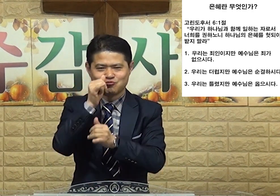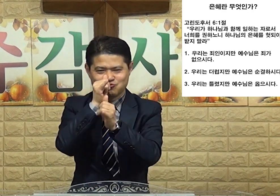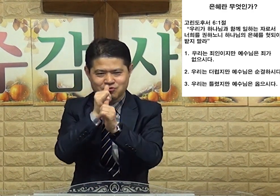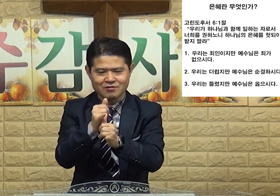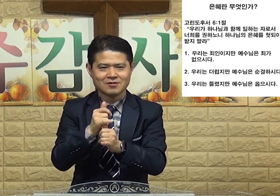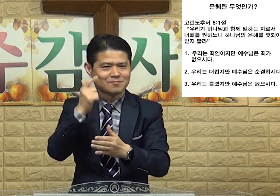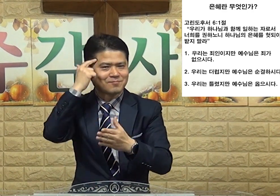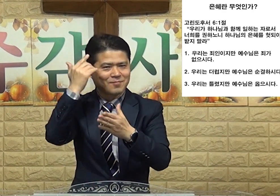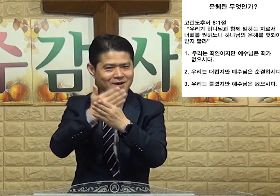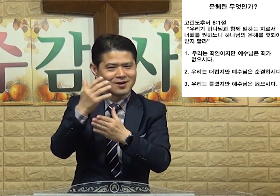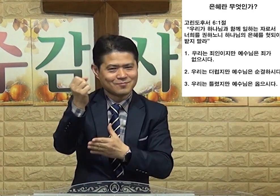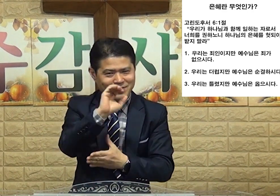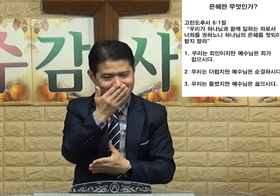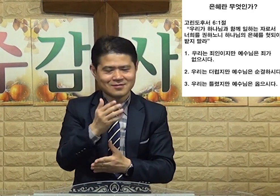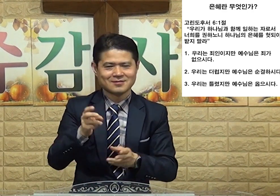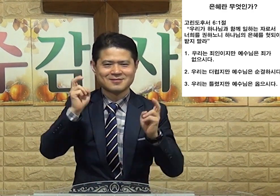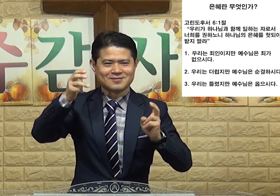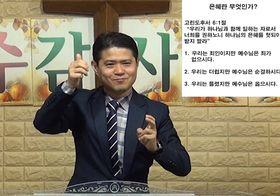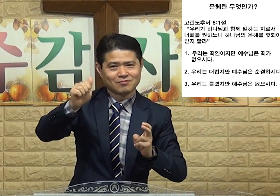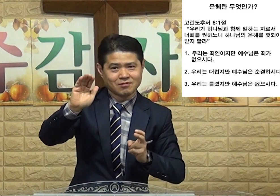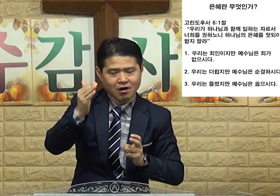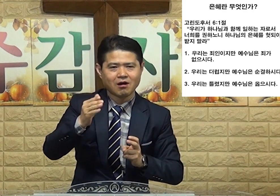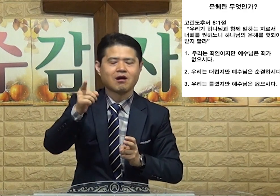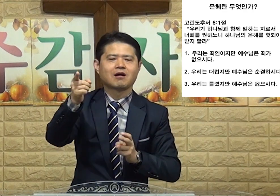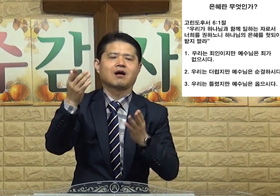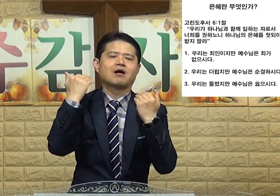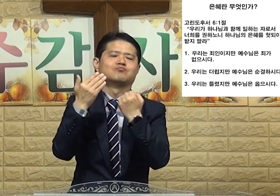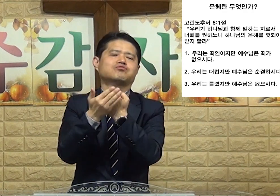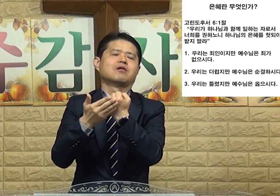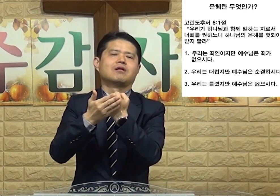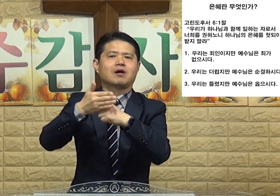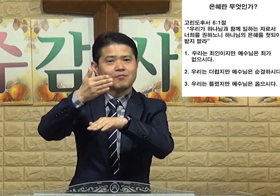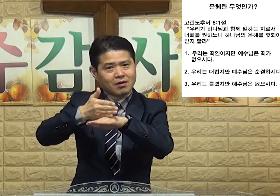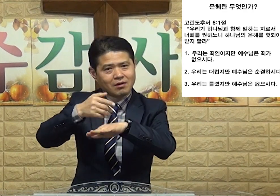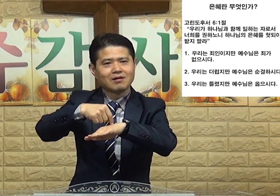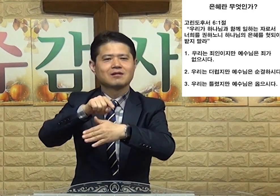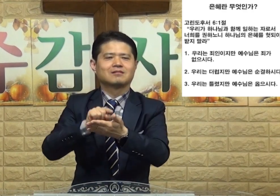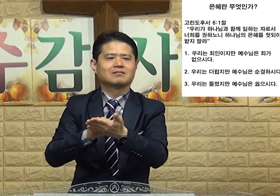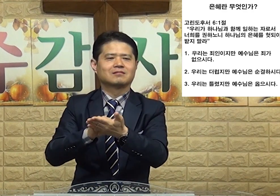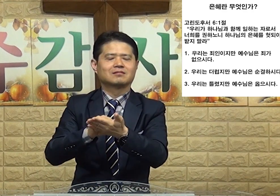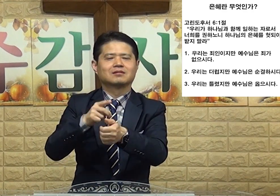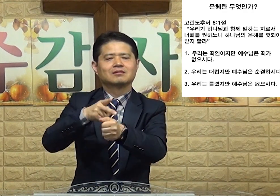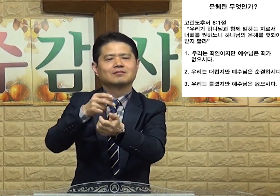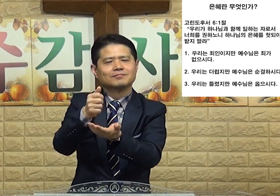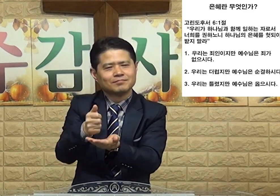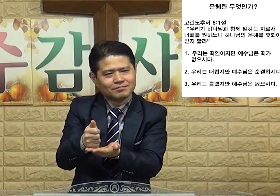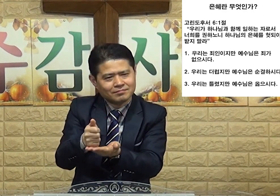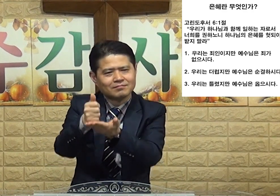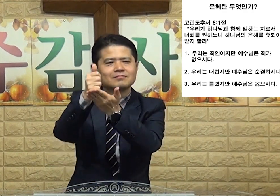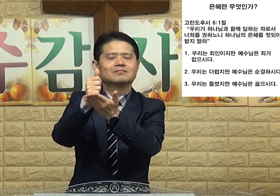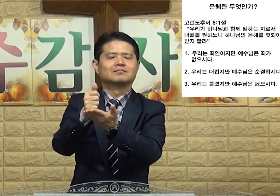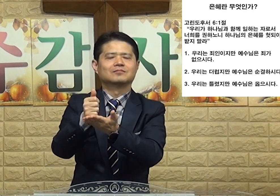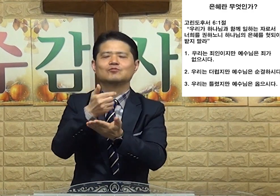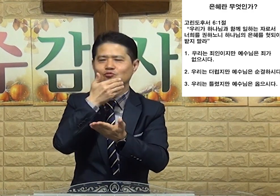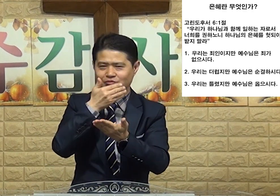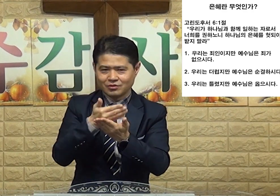가르치고 또 훌륭한 이 제자들이 나오는 것을 보면 그 은혜에 또 감사하게 되는 거죠.